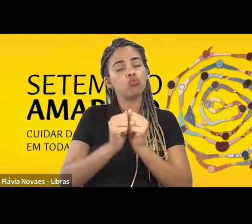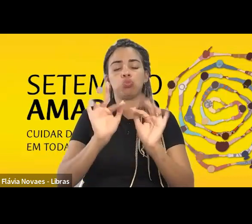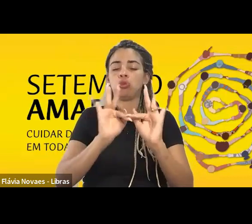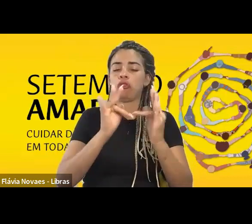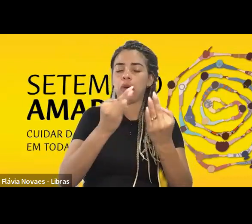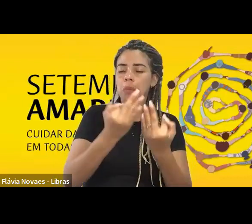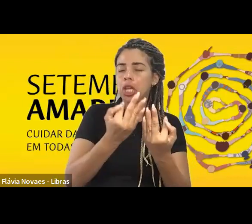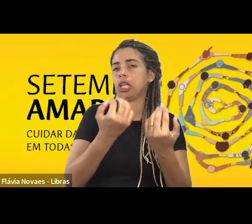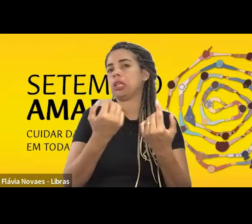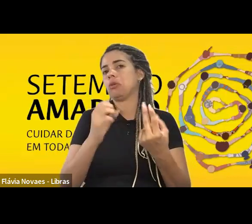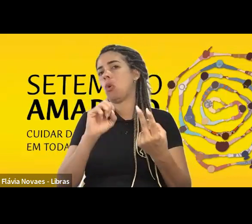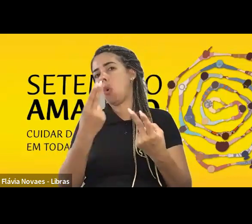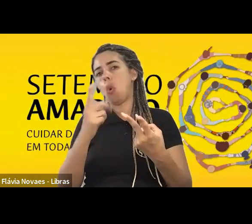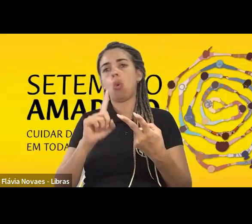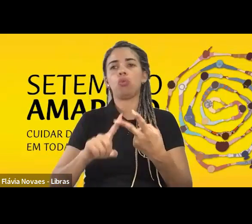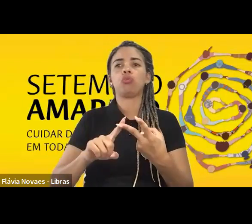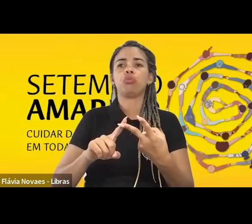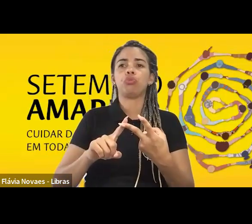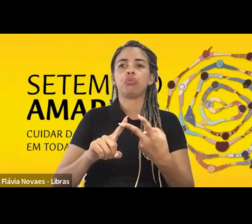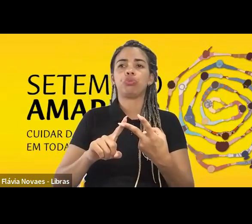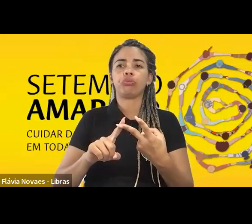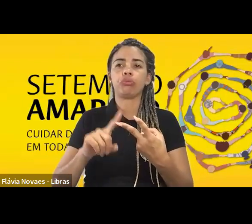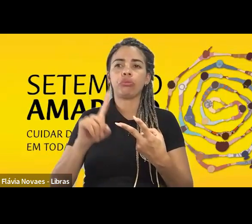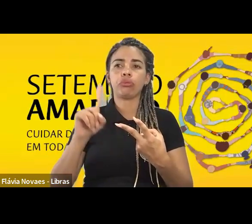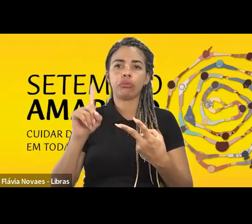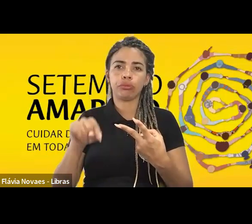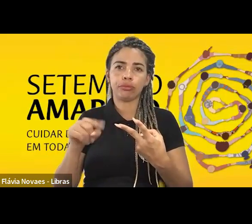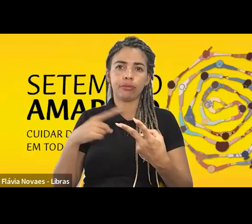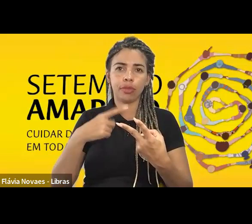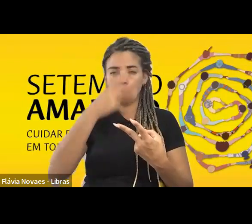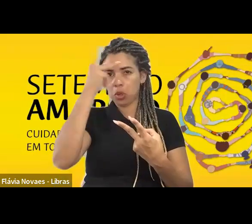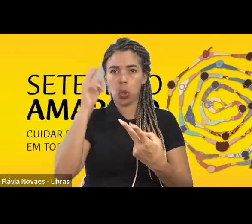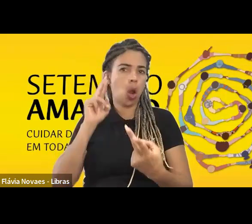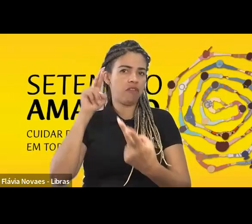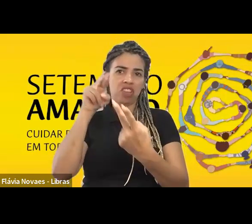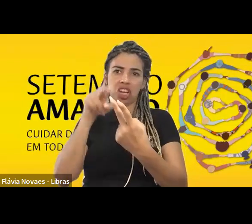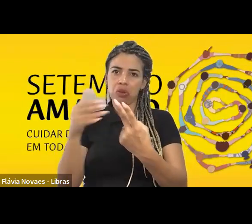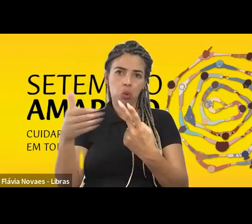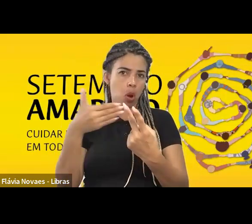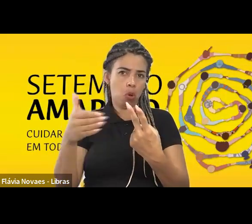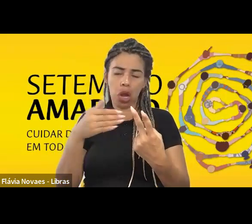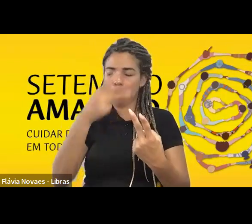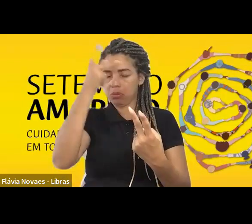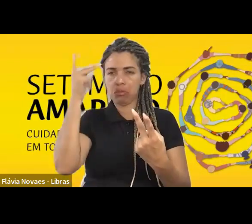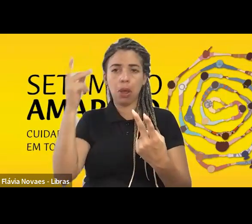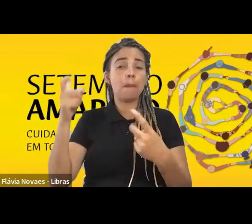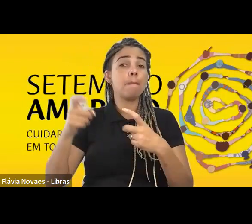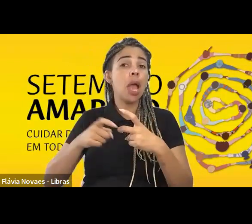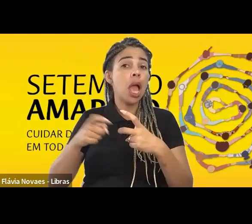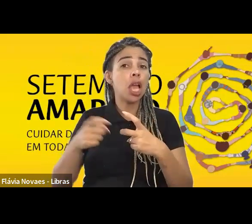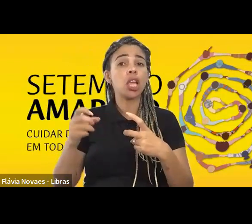pode ser estabelecido com uma figura de referência, como um profissional de saúde, como